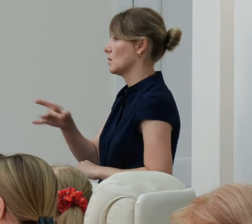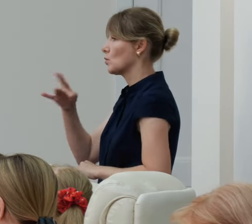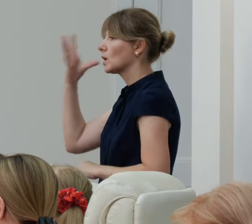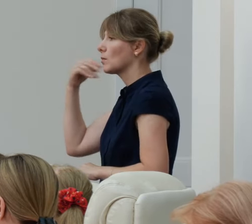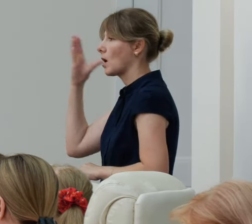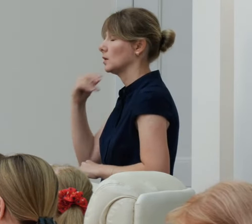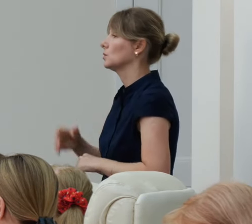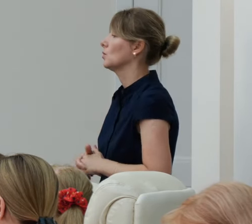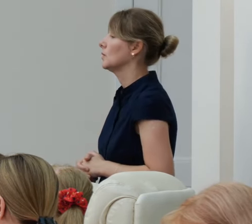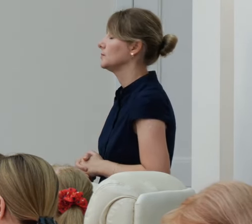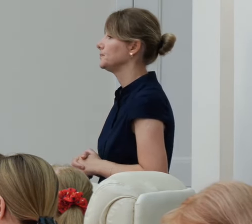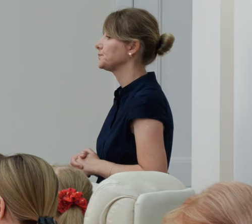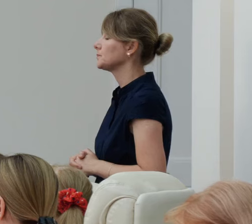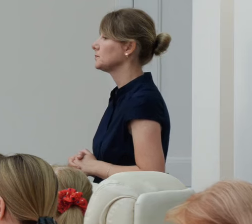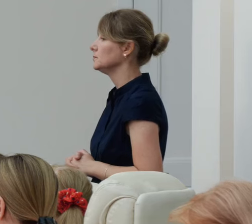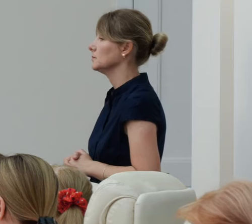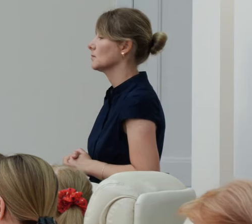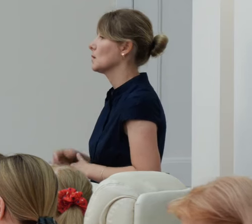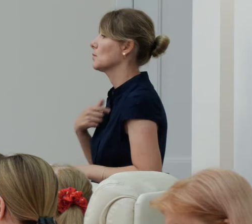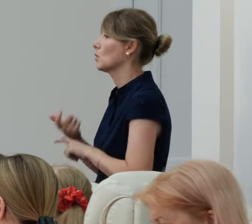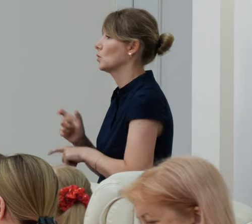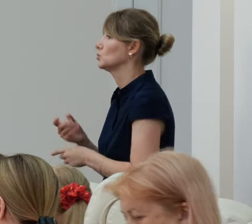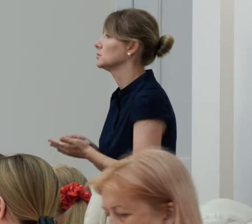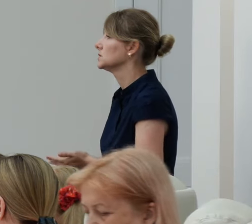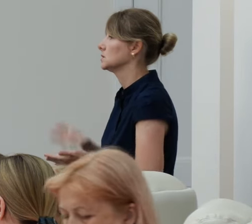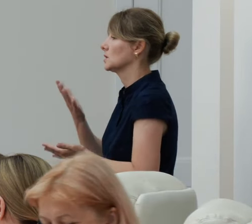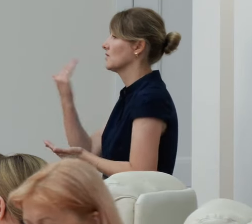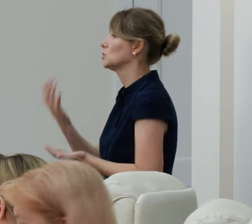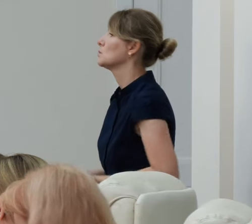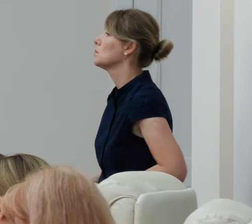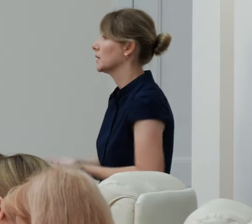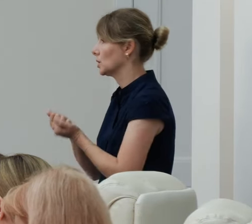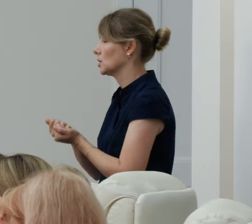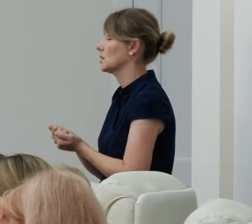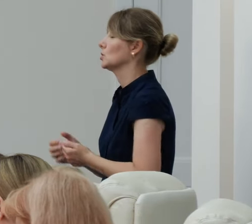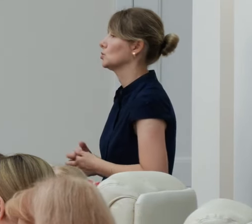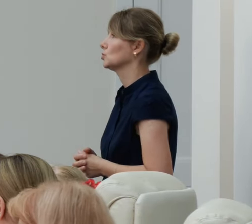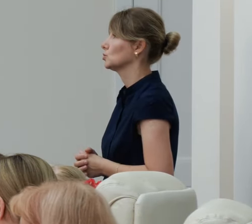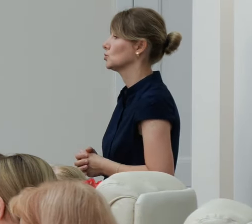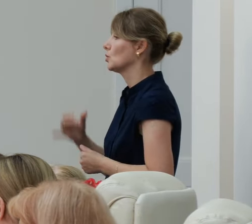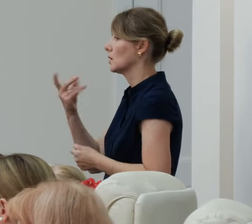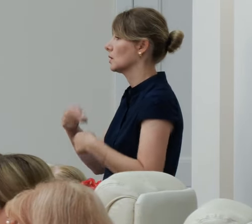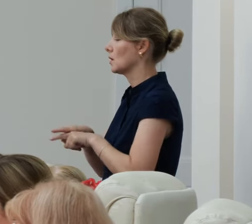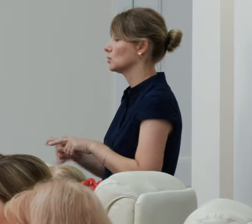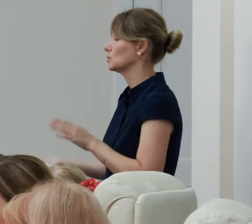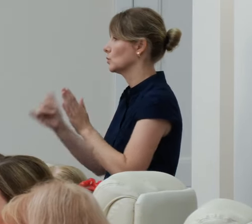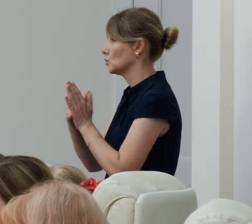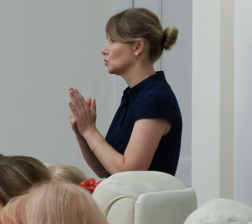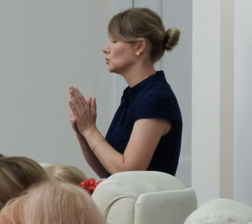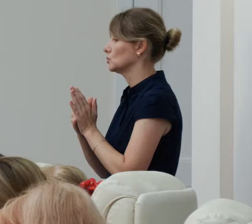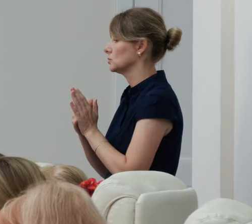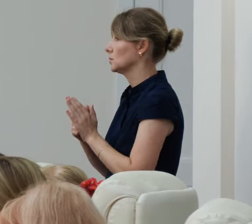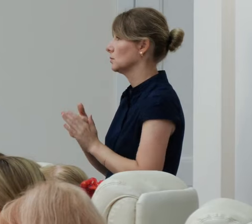Republica Moldova. Apreciem foarte mult suportul și pe care îl primim din